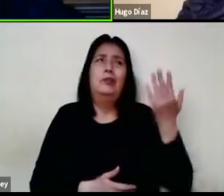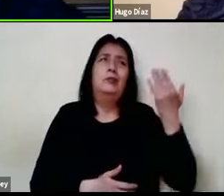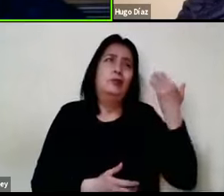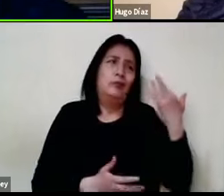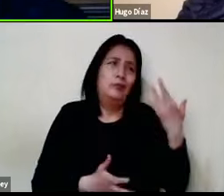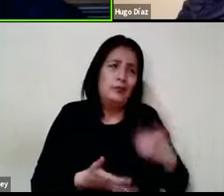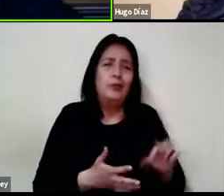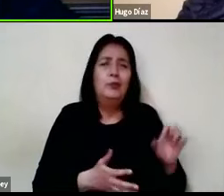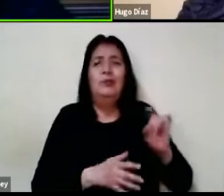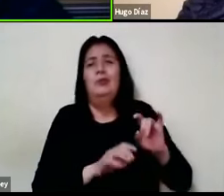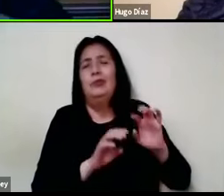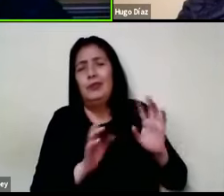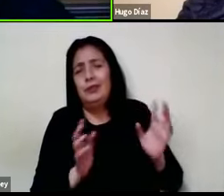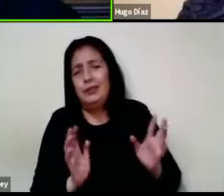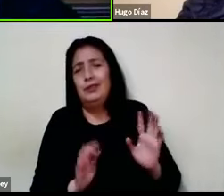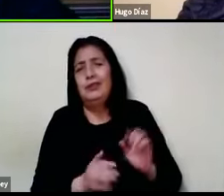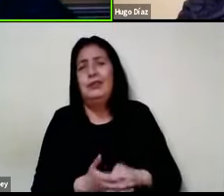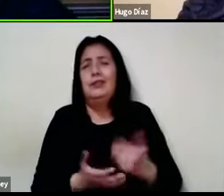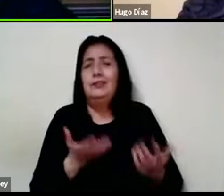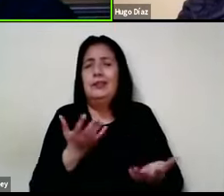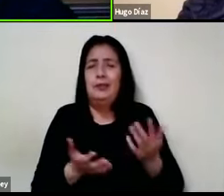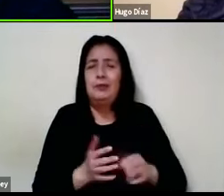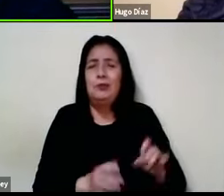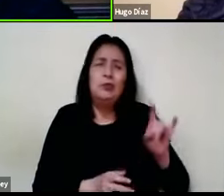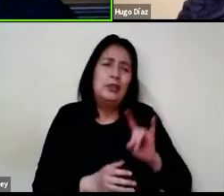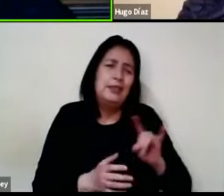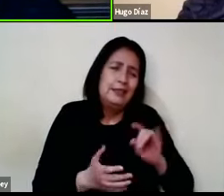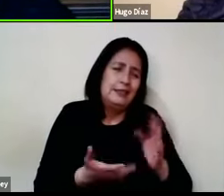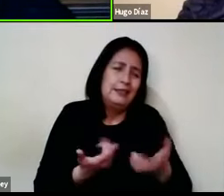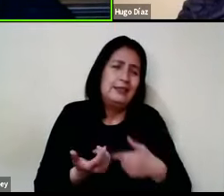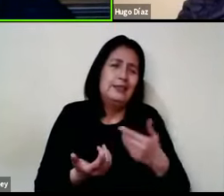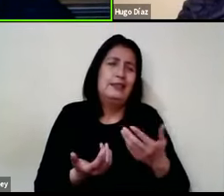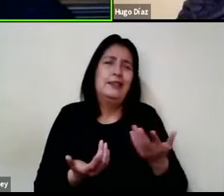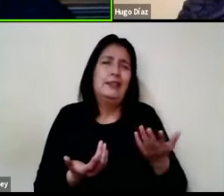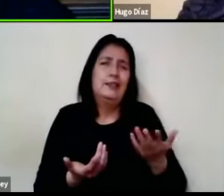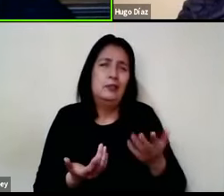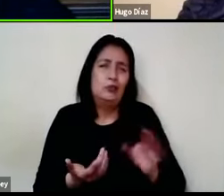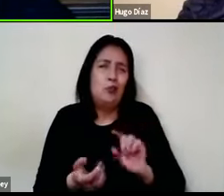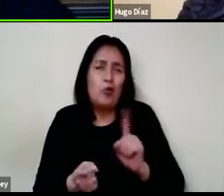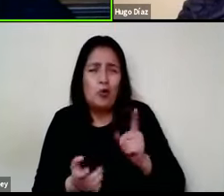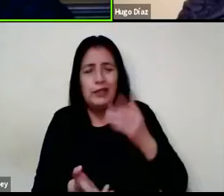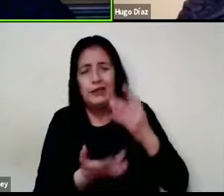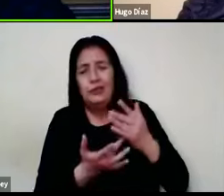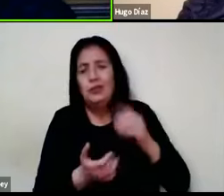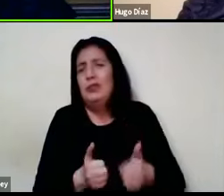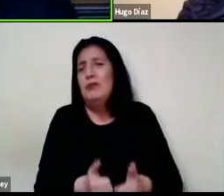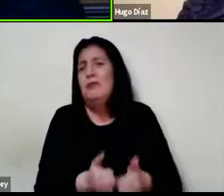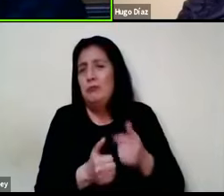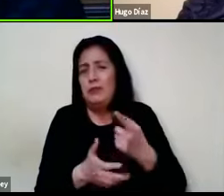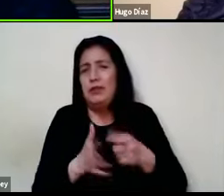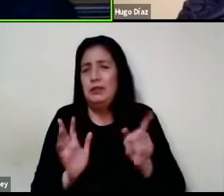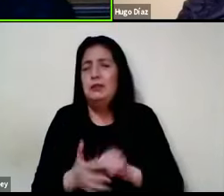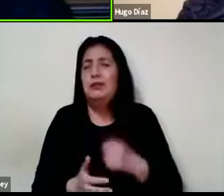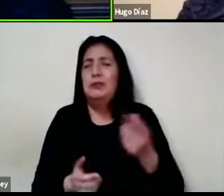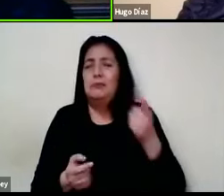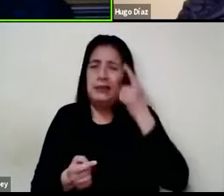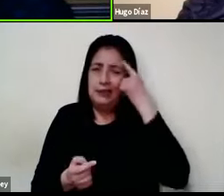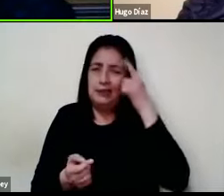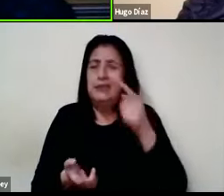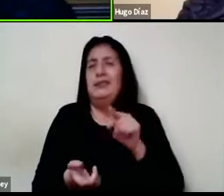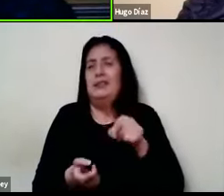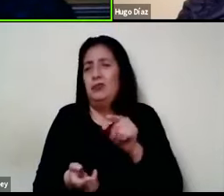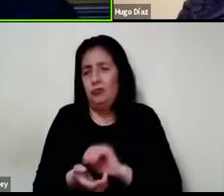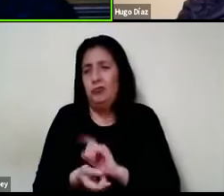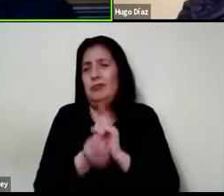todavía, que todavía es de repente tecnológicamente no están a un nivel adecuado, y tenemos que repensar esa partecita